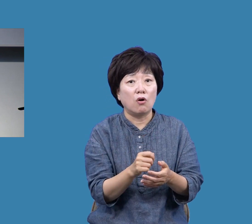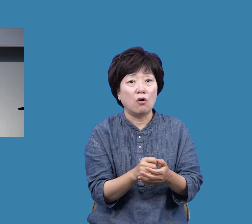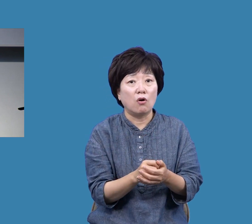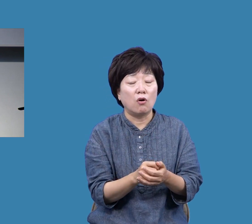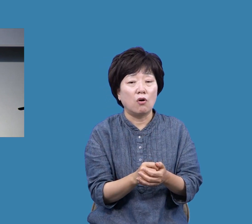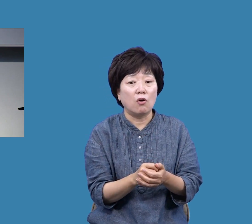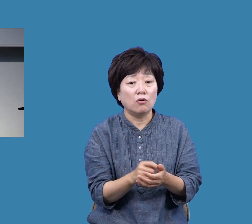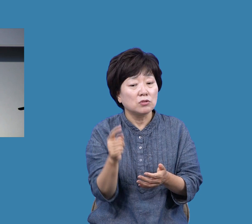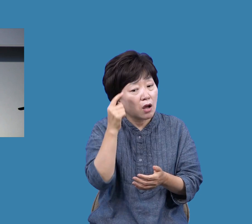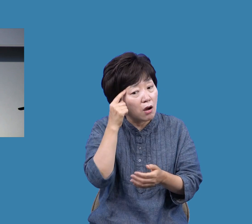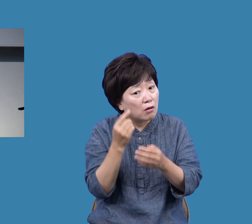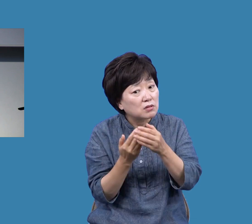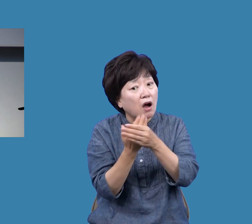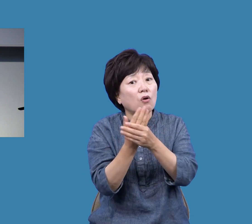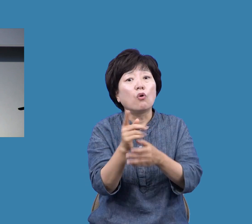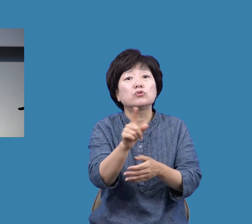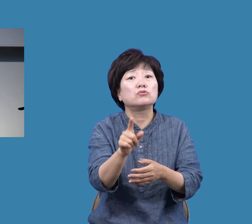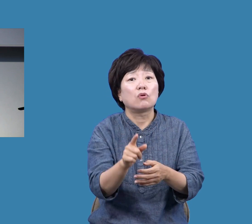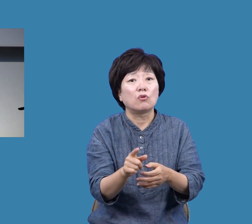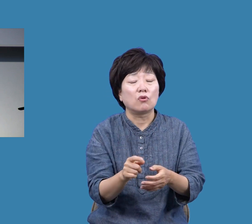대답들 해봐. 이 생각은 어디서부터 온 거야?